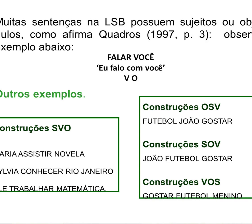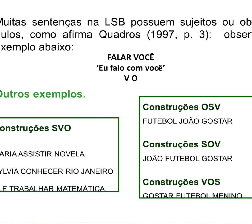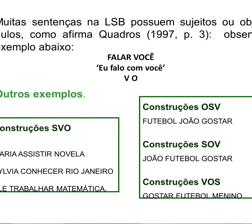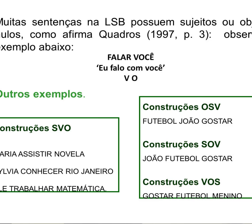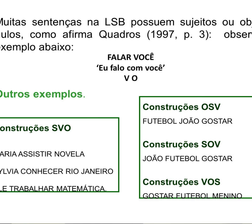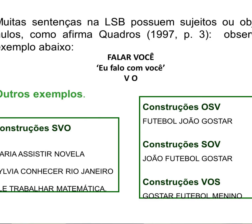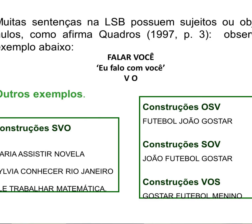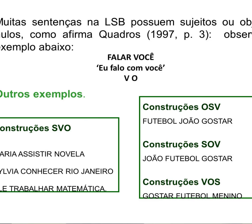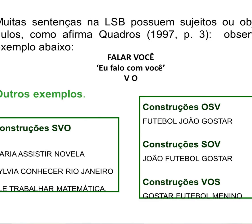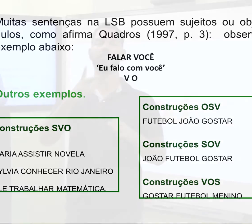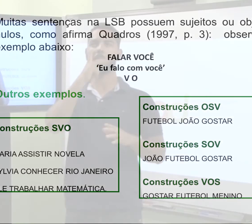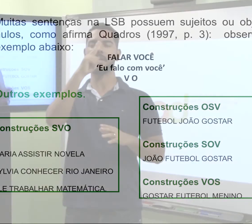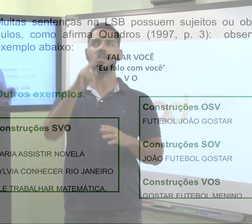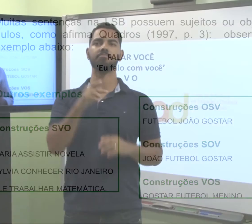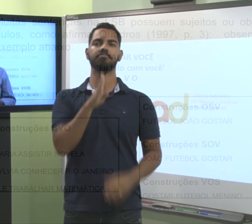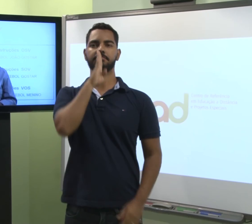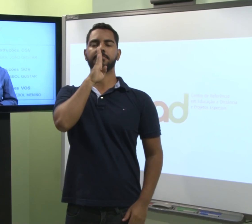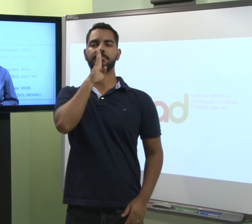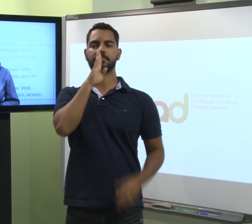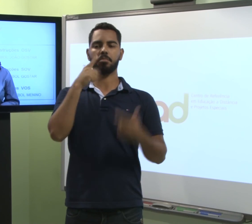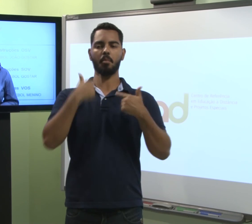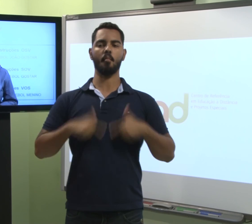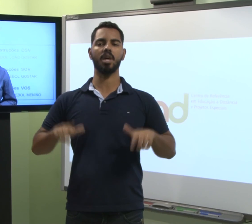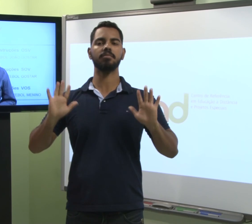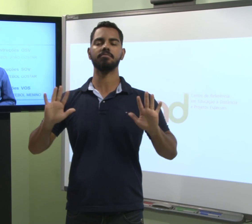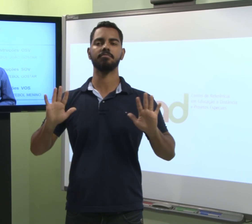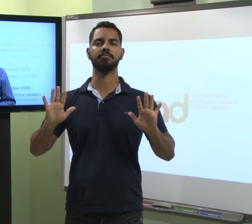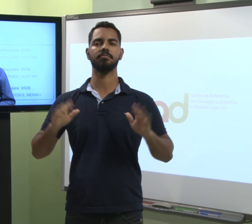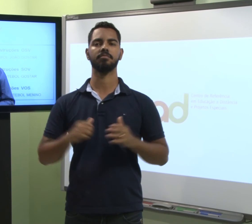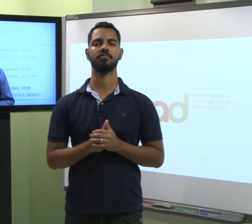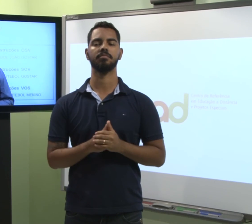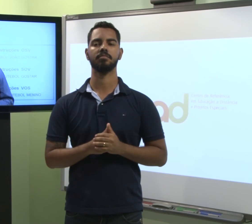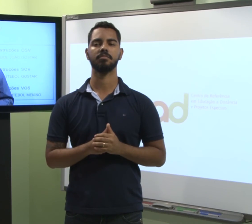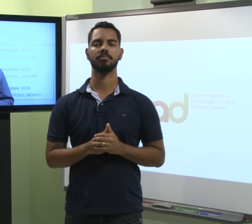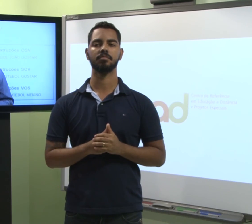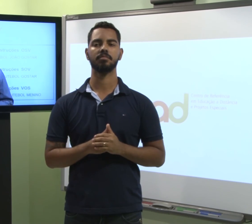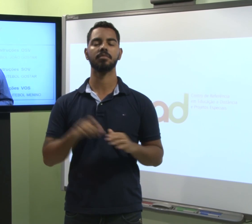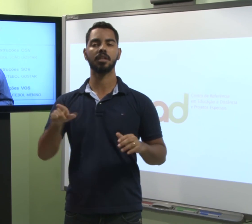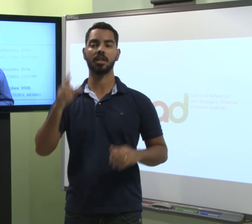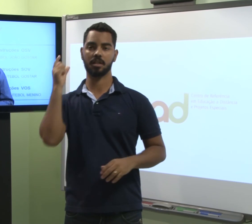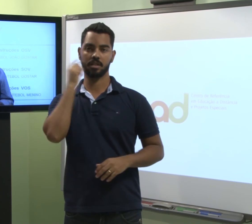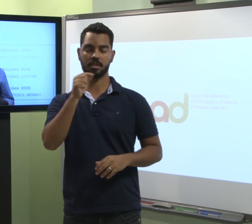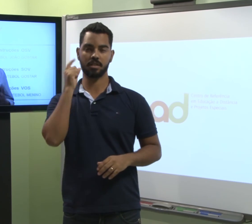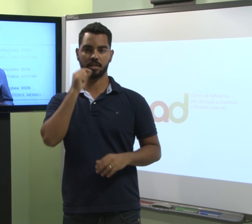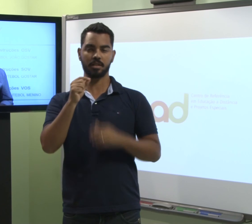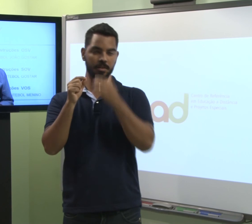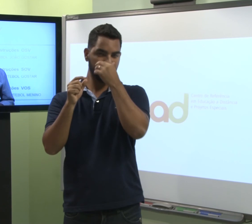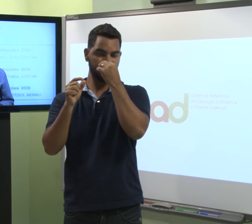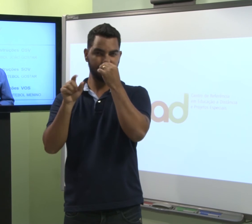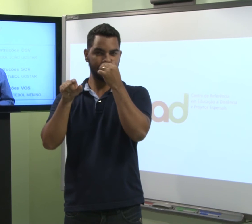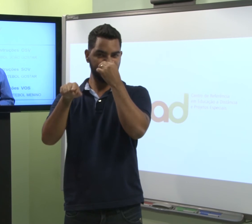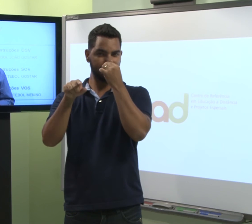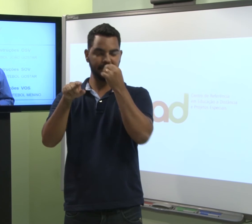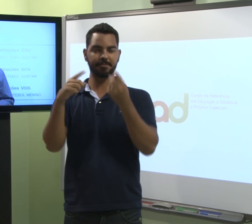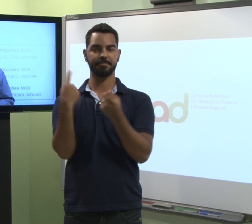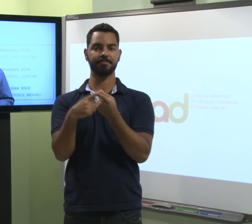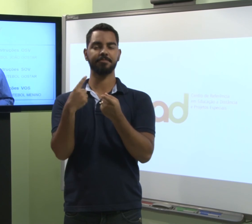tanto a posição de sujeito como a posição do objeto podem ser omitidas dentro da Libras, observando